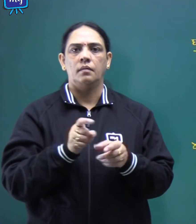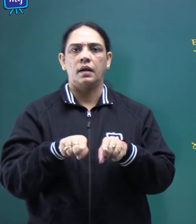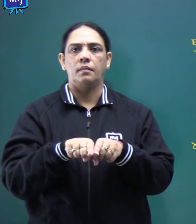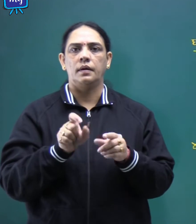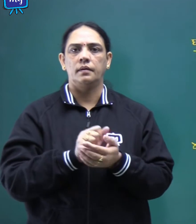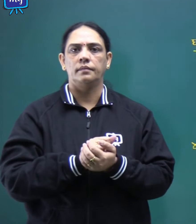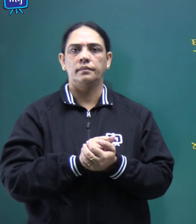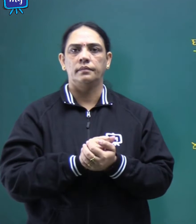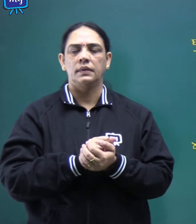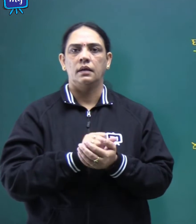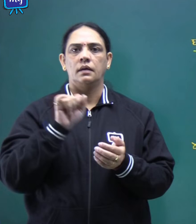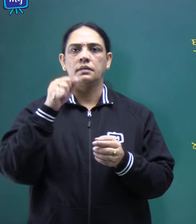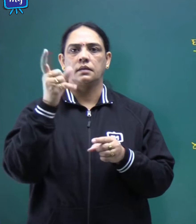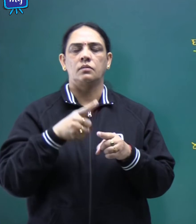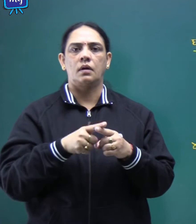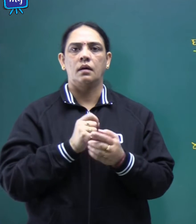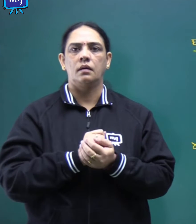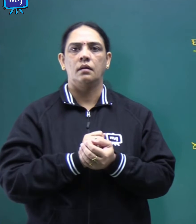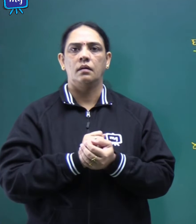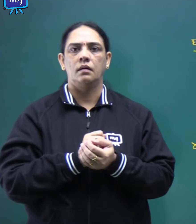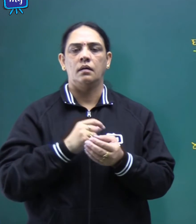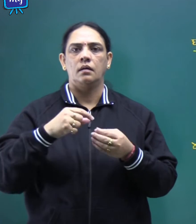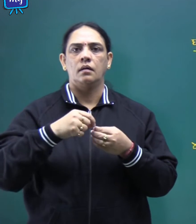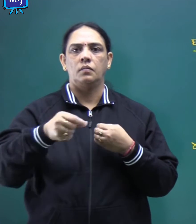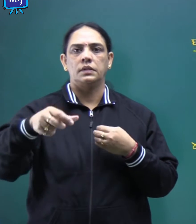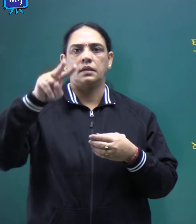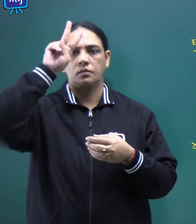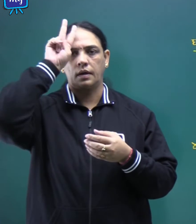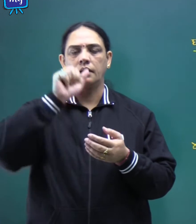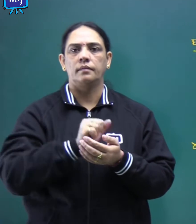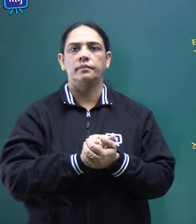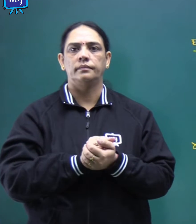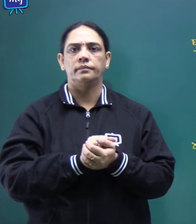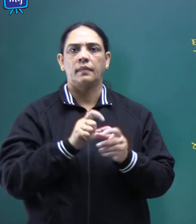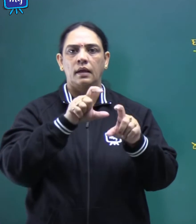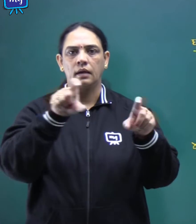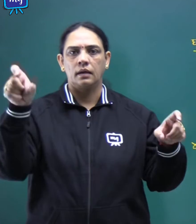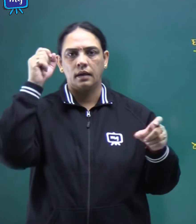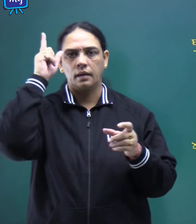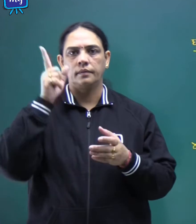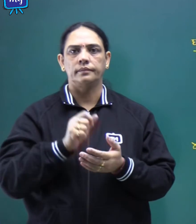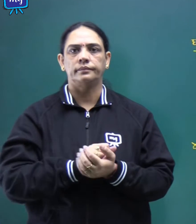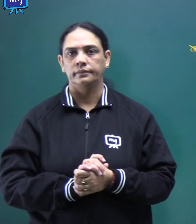बराबर 6 गुणा भुजा स्क्वायर। समझ आ गया?